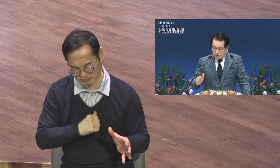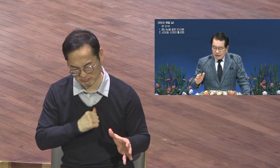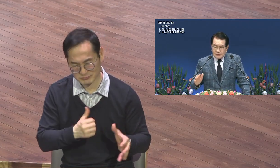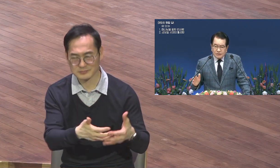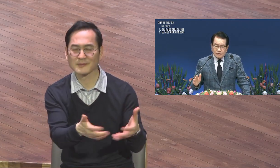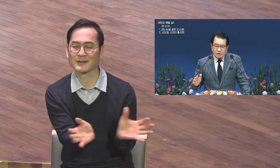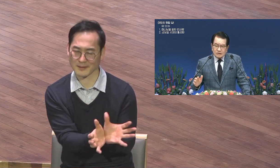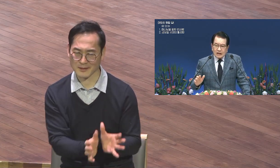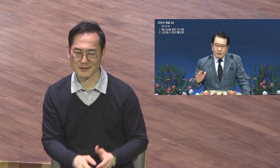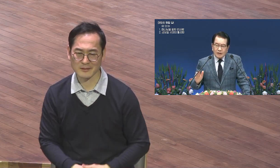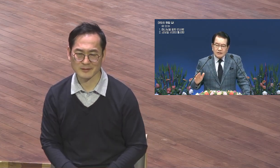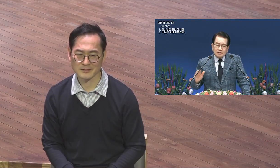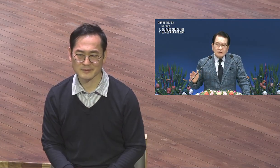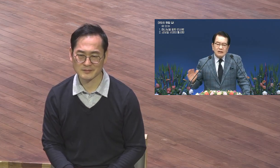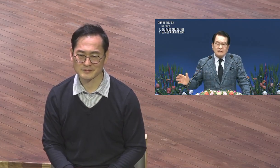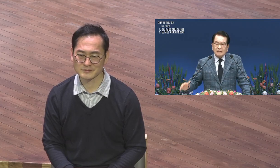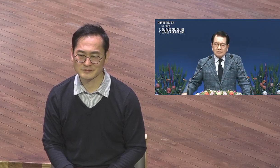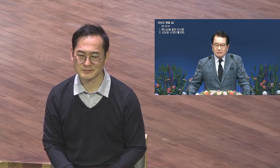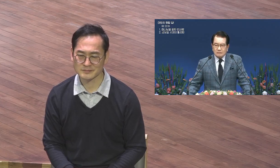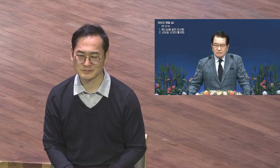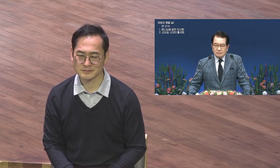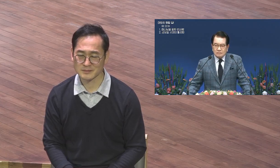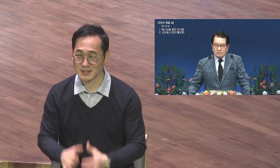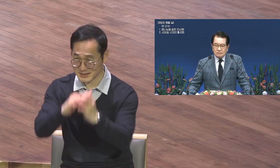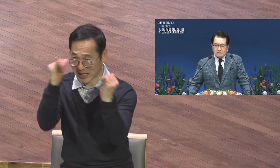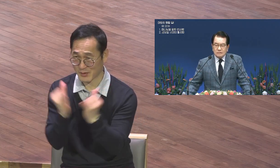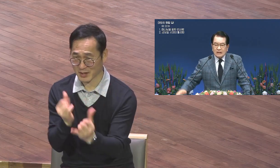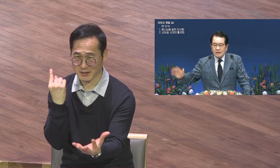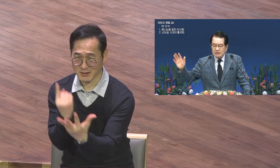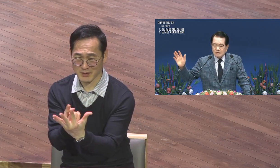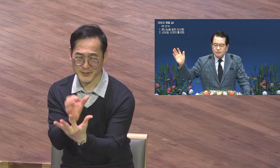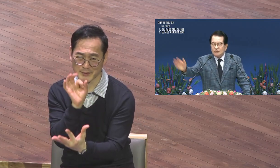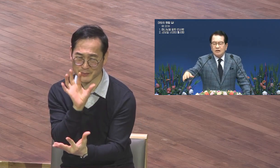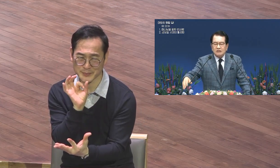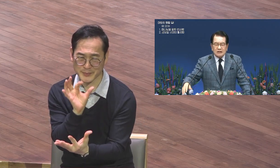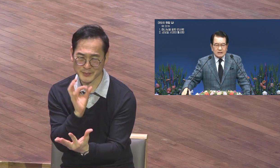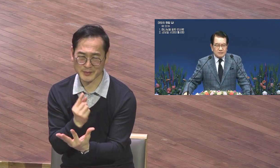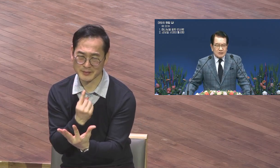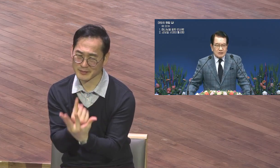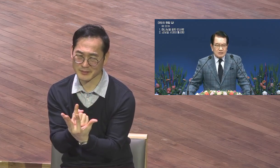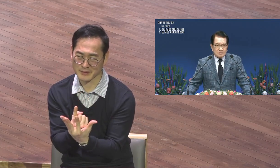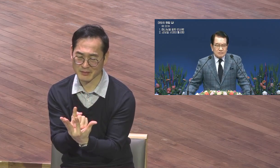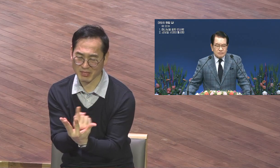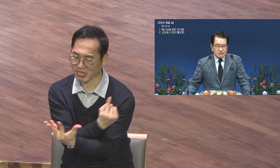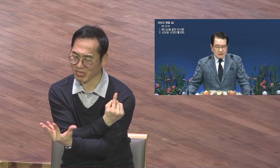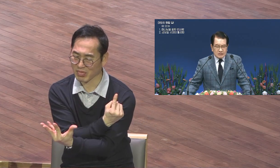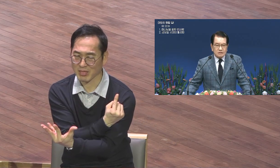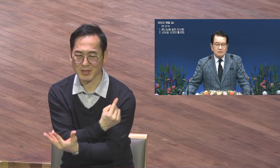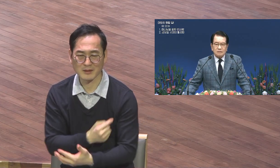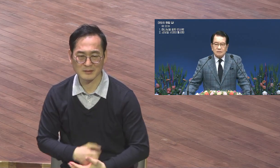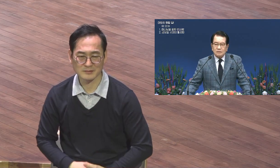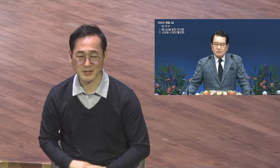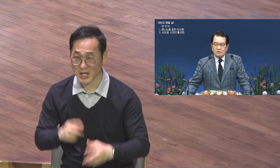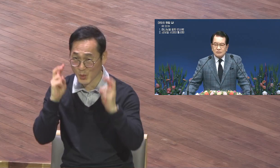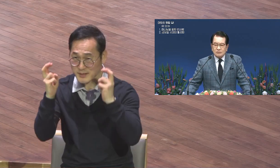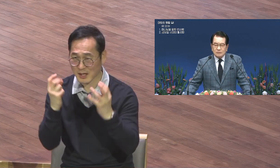이렇게 자꾸 되면요. 사회 적응이 안 돼요. 사회 적응 부적극자가 됩니다.